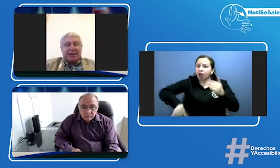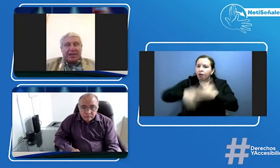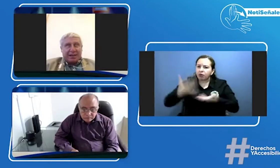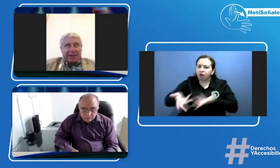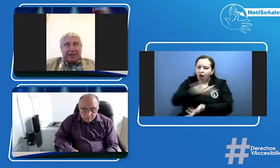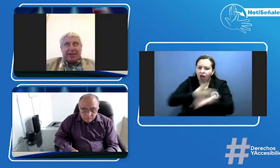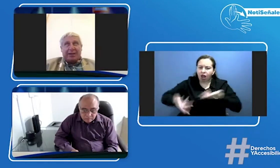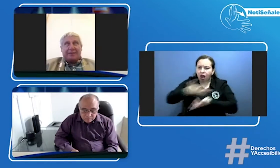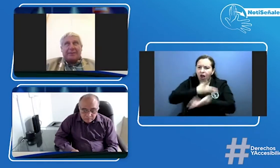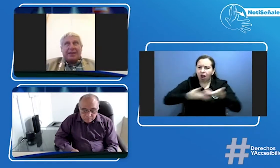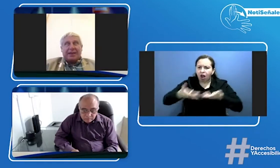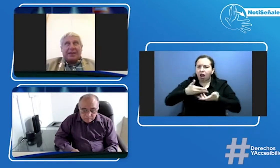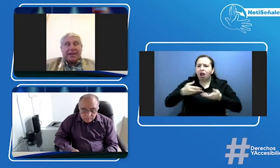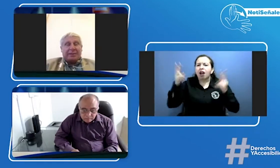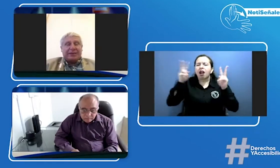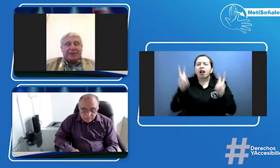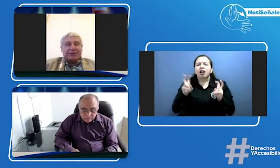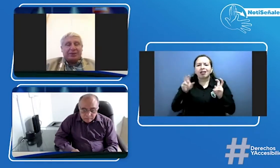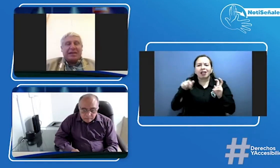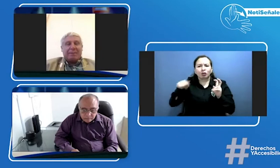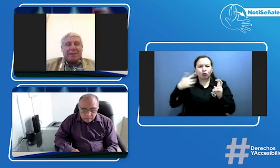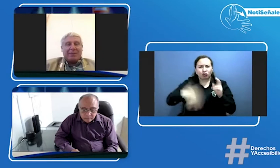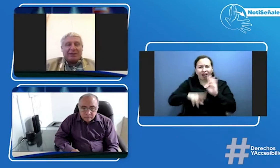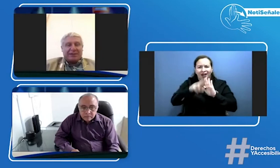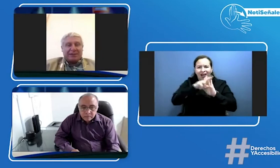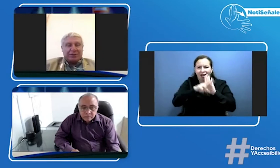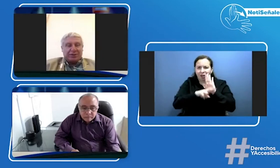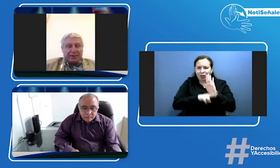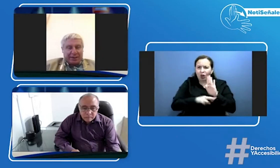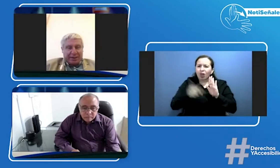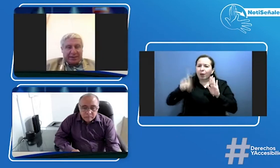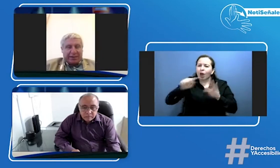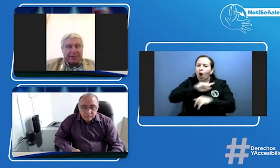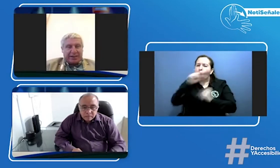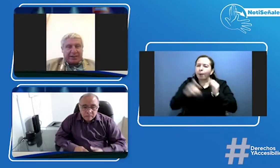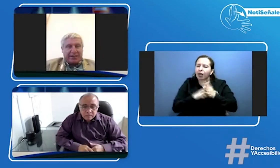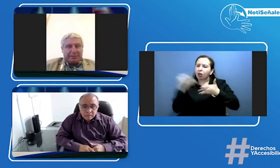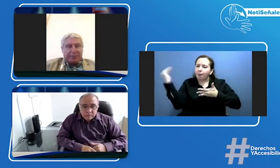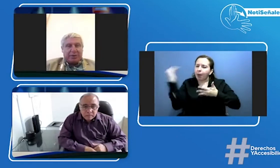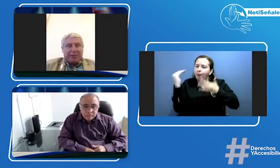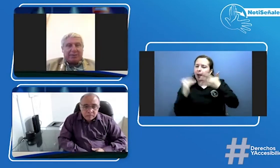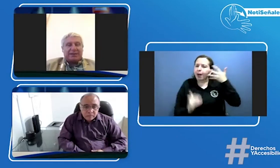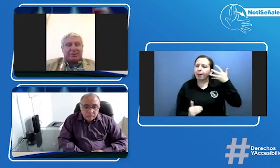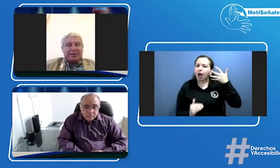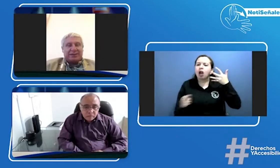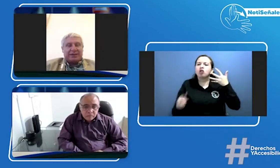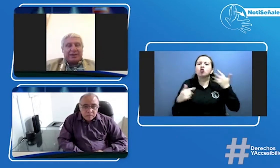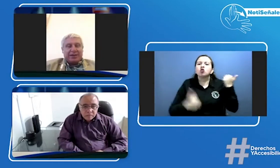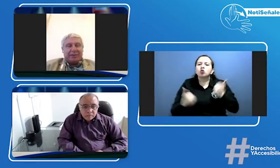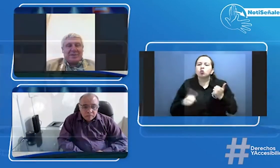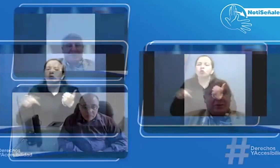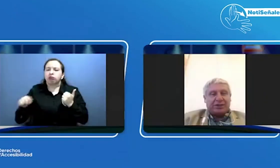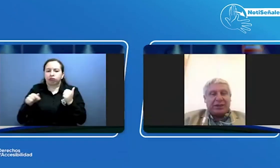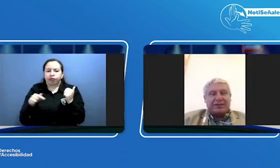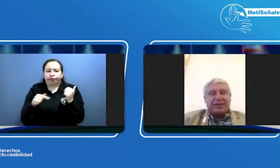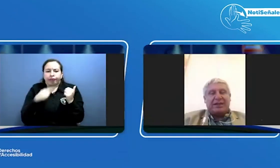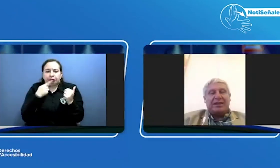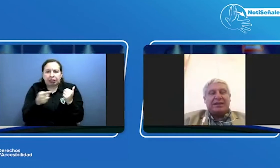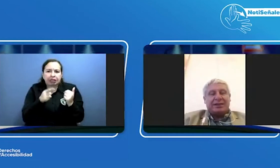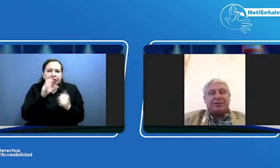reglamentación y la parametrización en el programa que establece para los CRC Centros